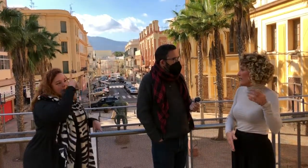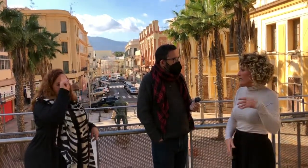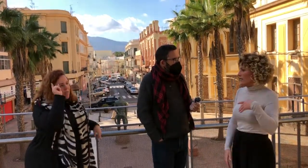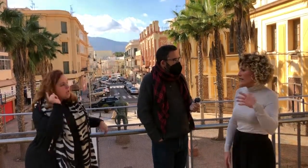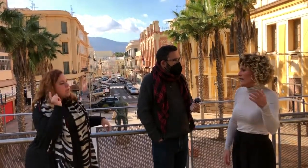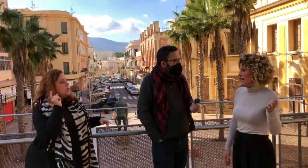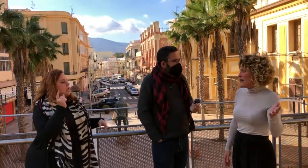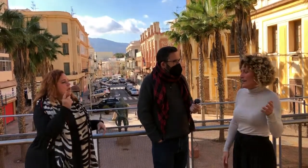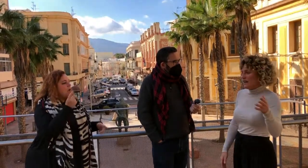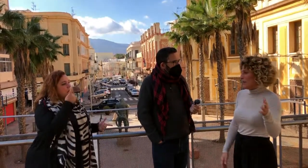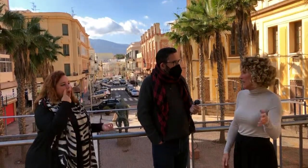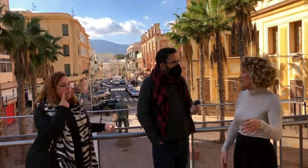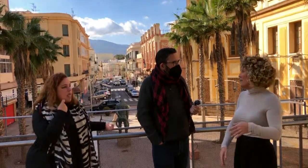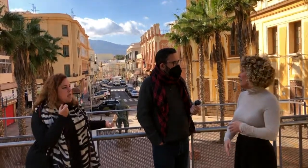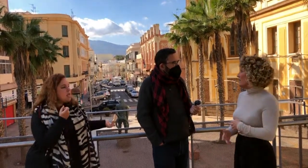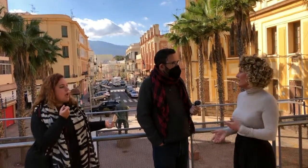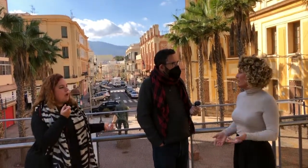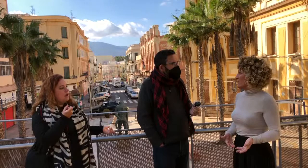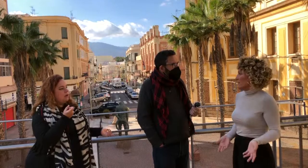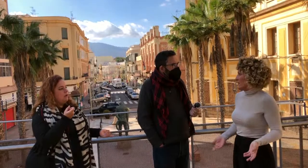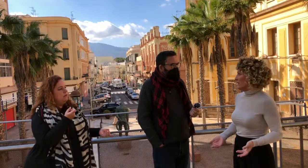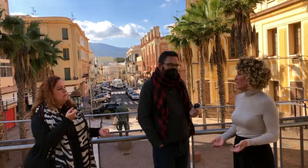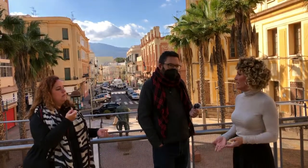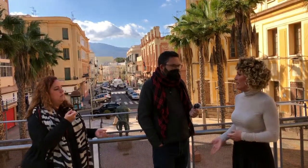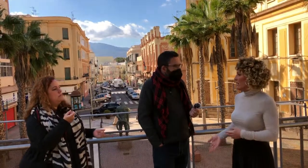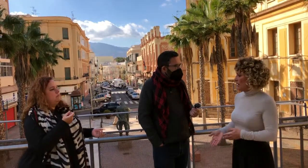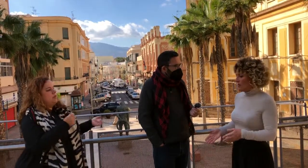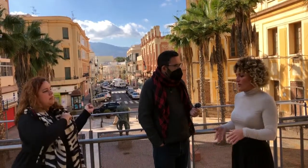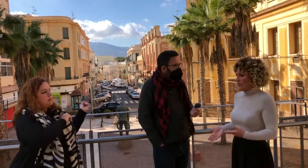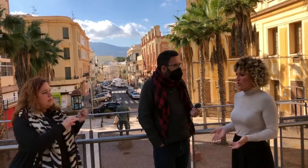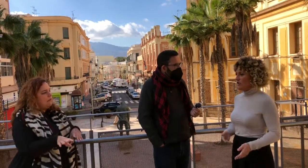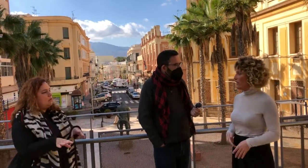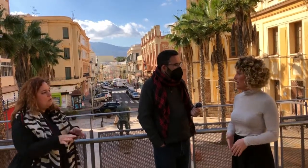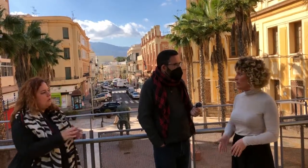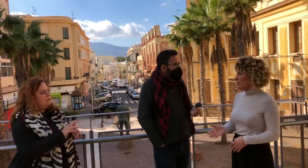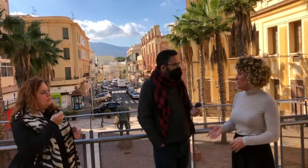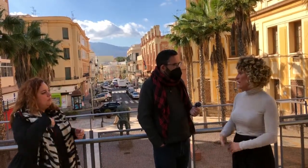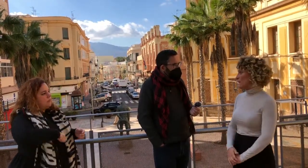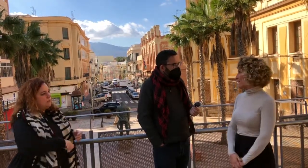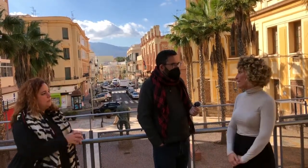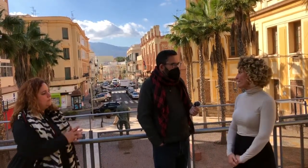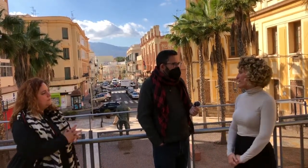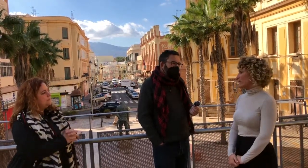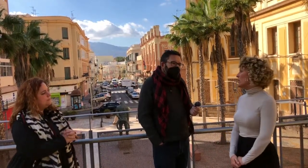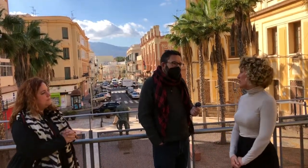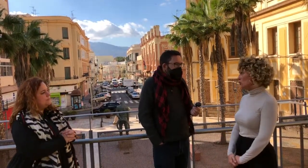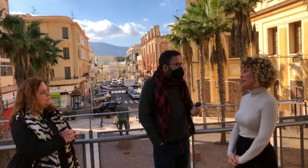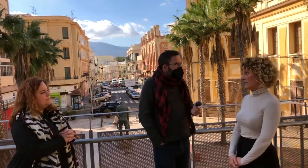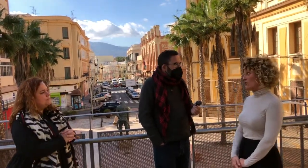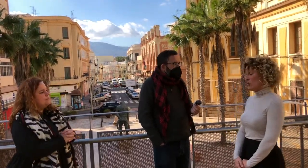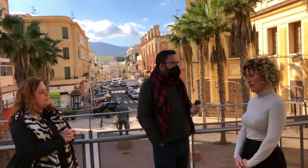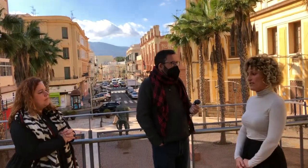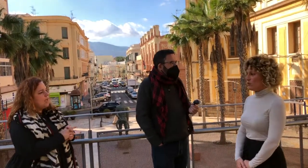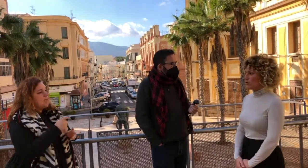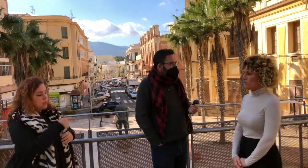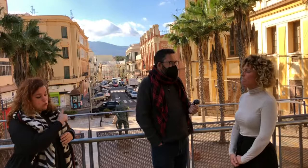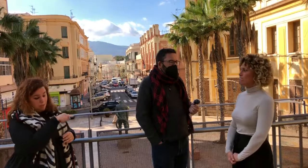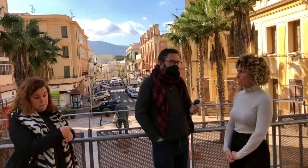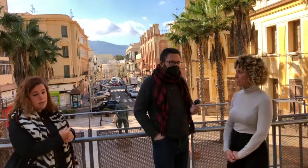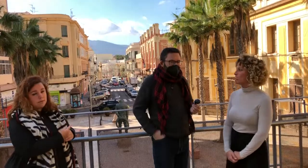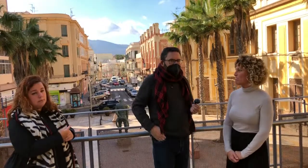está en Almería. O sea, han dejado la profesión y han tirado por el otro lado. Porque eso nos pasa